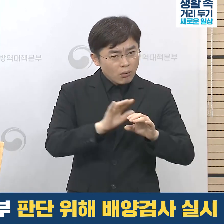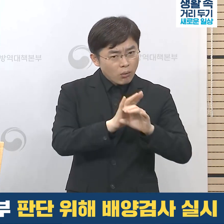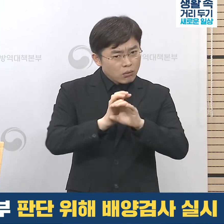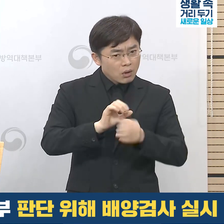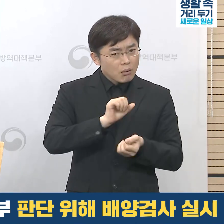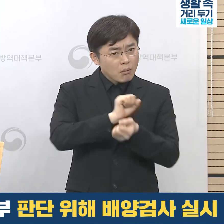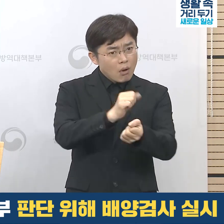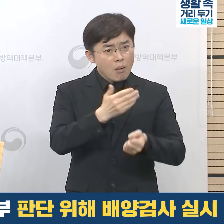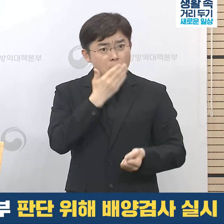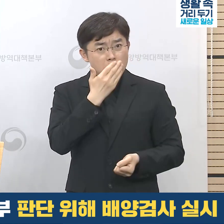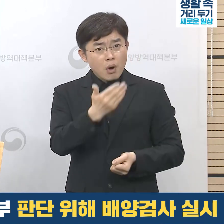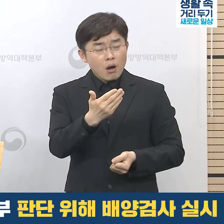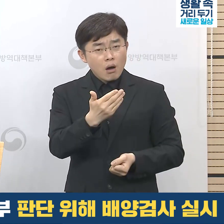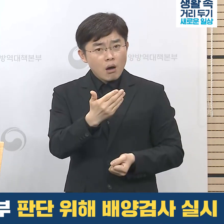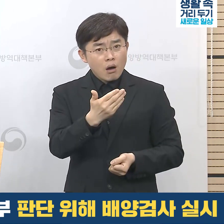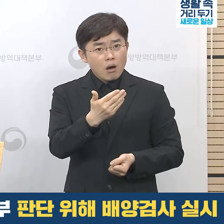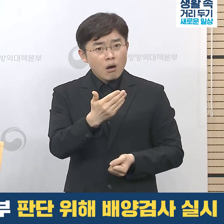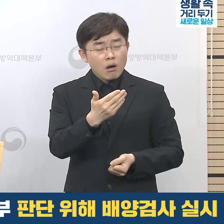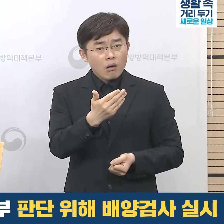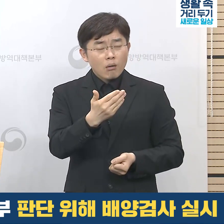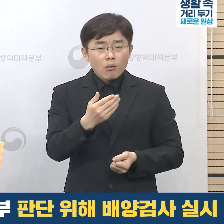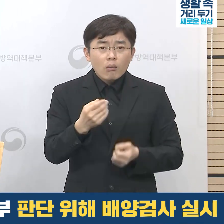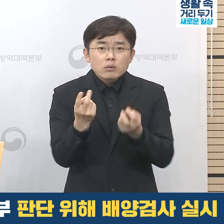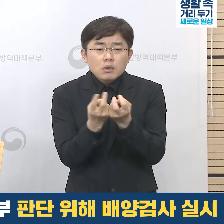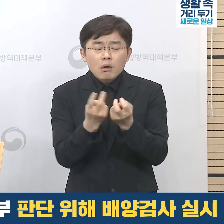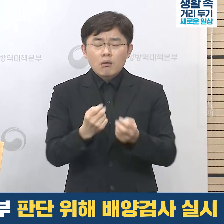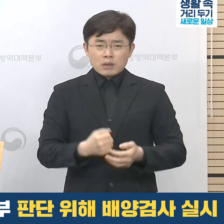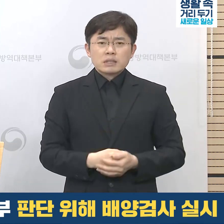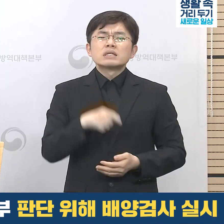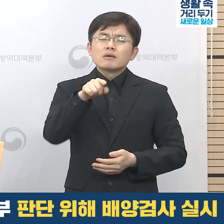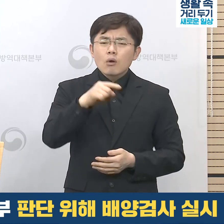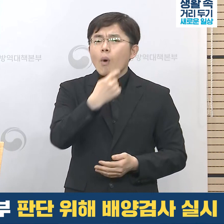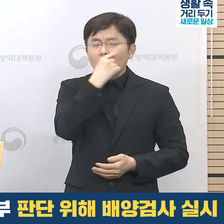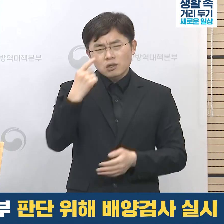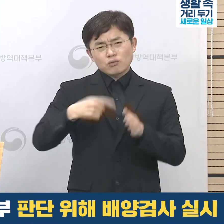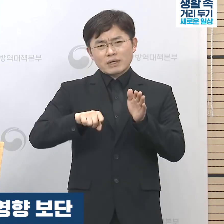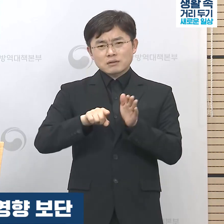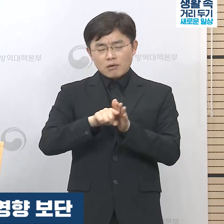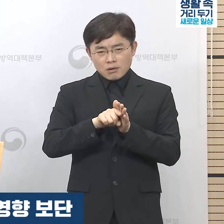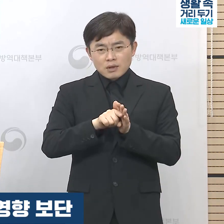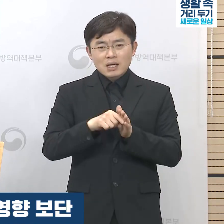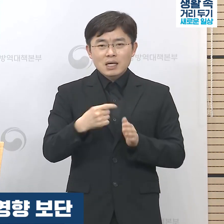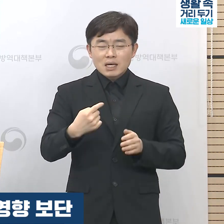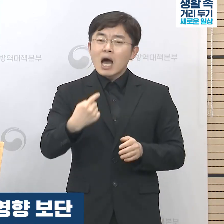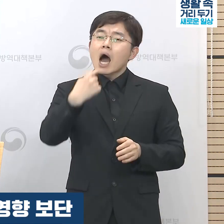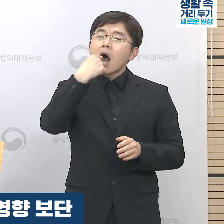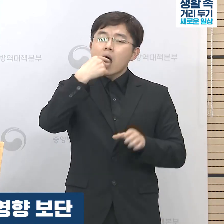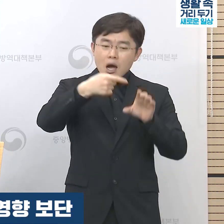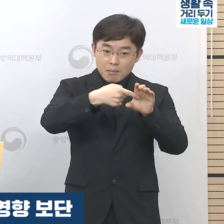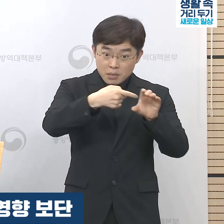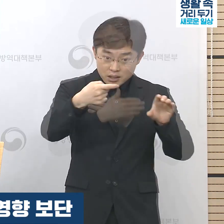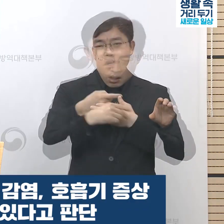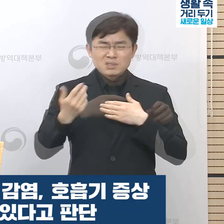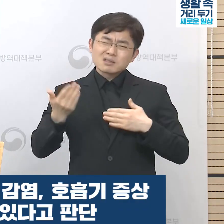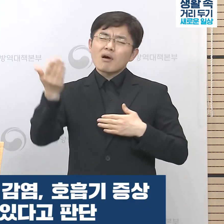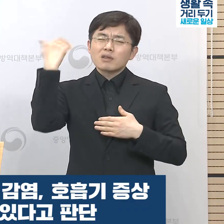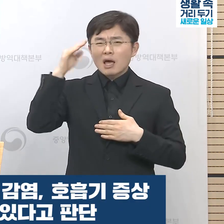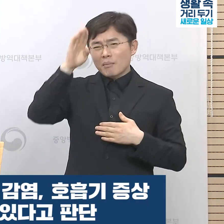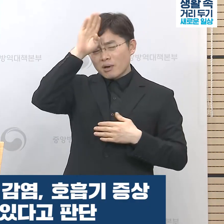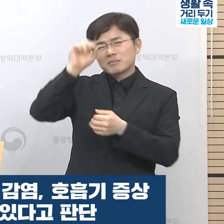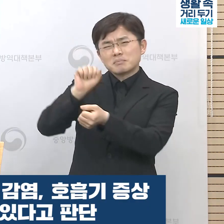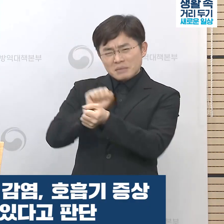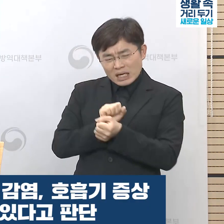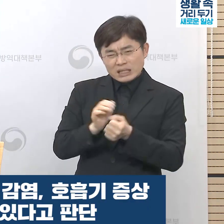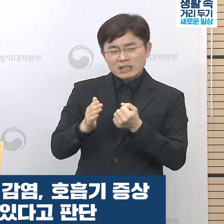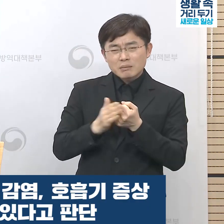생긴 건지에 대한 거는 그걸 보기 위해서 이제 배양 검사나 이런 걸 한 건데 그거는 코로나19로 인한 거라기보다는 새로운